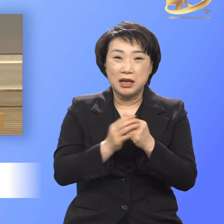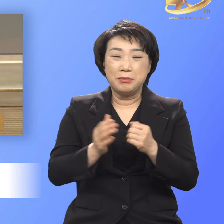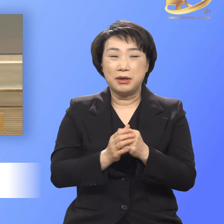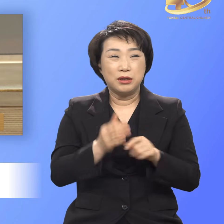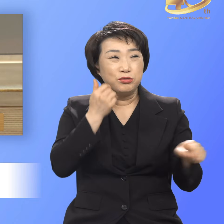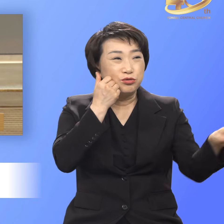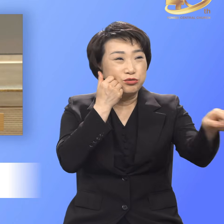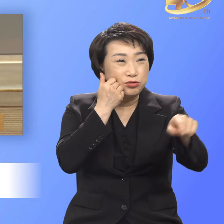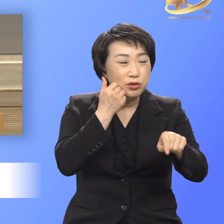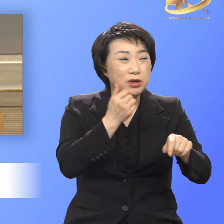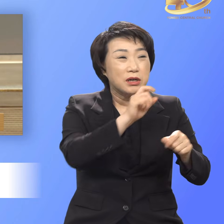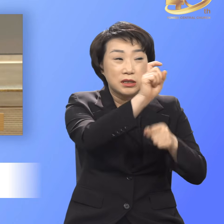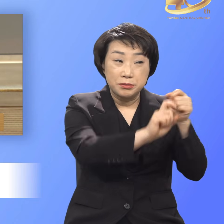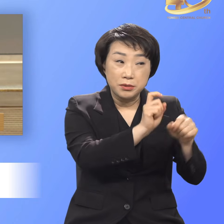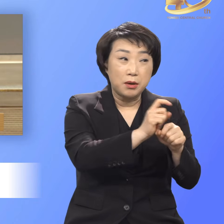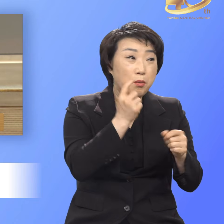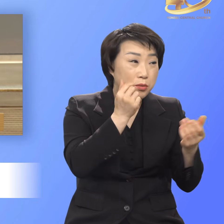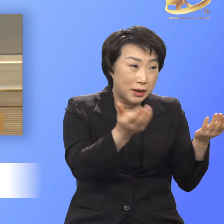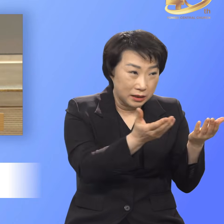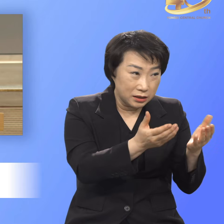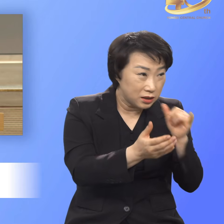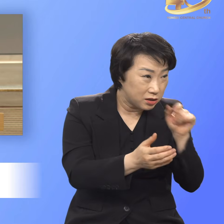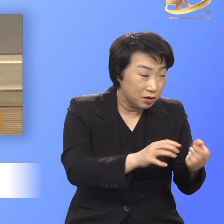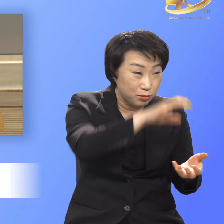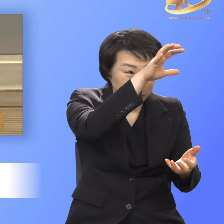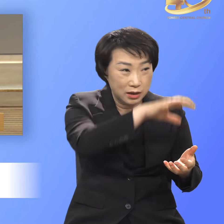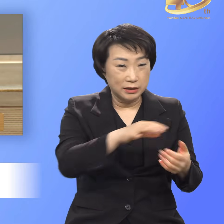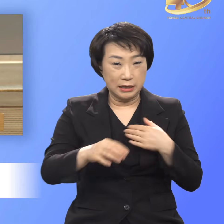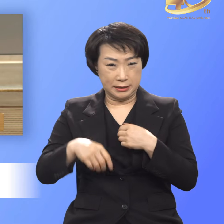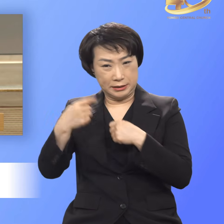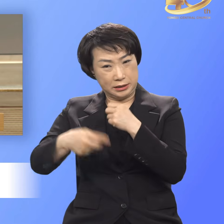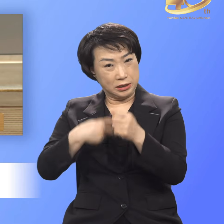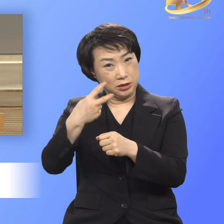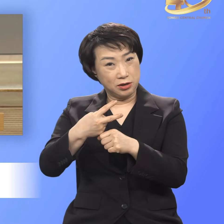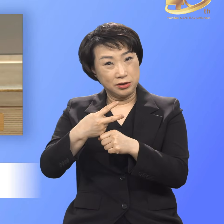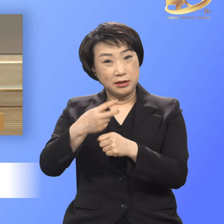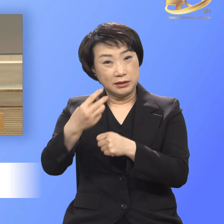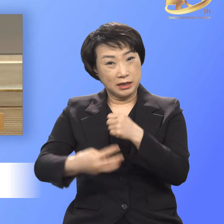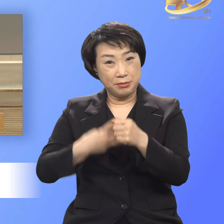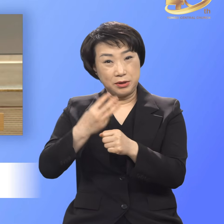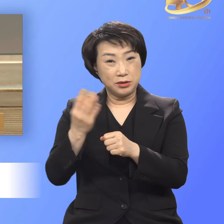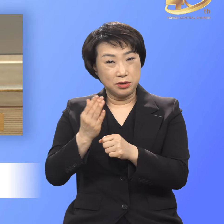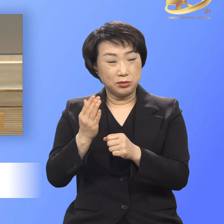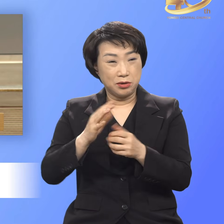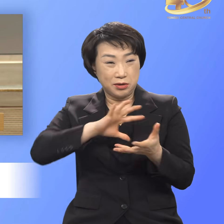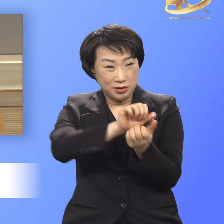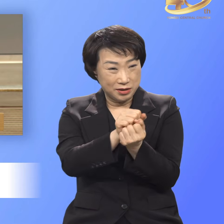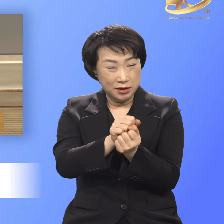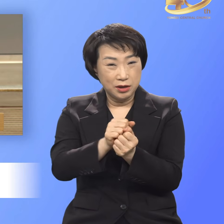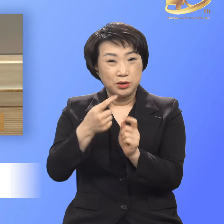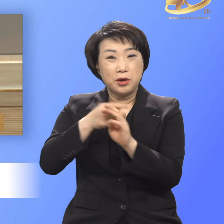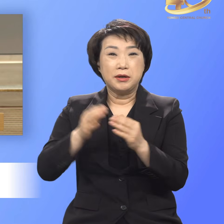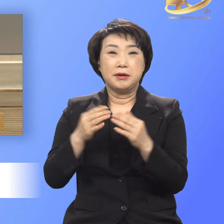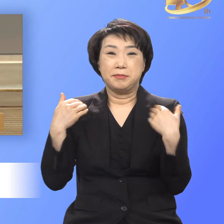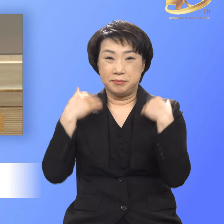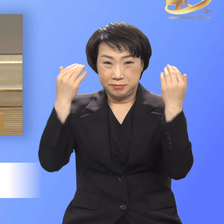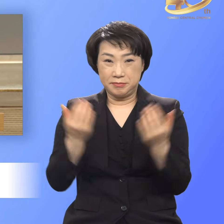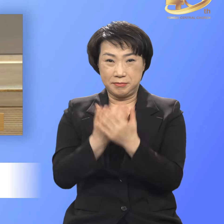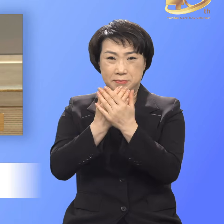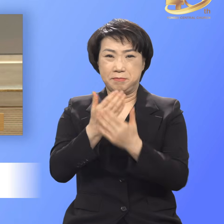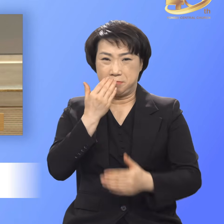다른 사람 10년 할 거 내가 2년 3년에 앞당겨서 교회가 성장해야